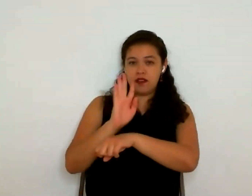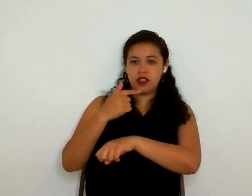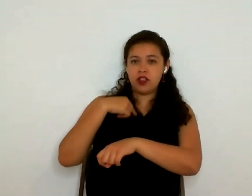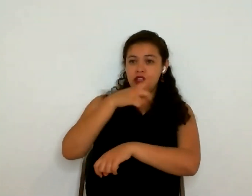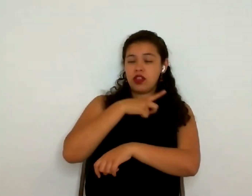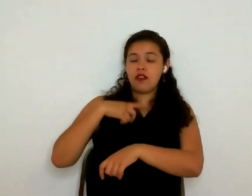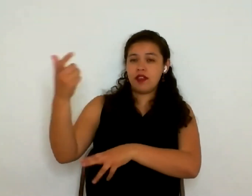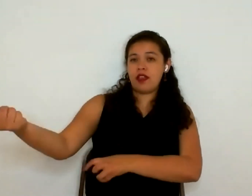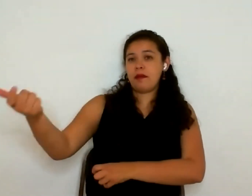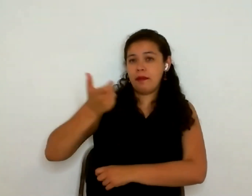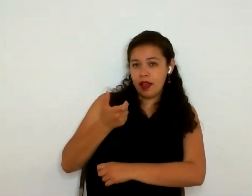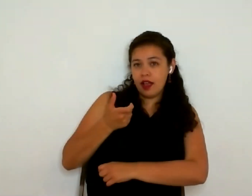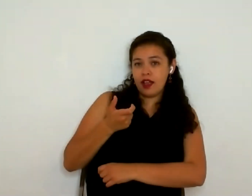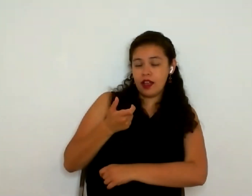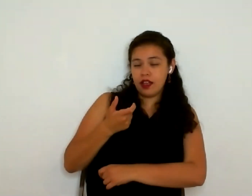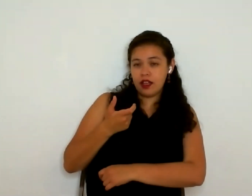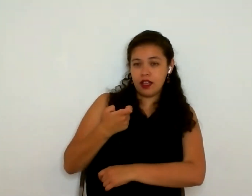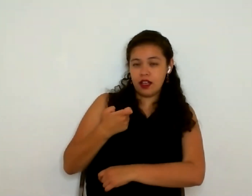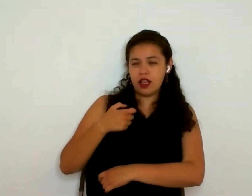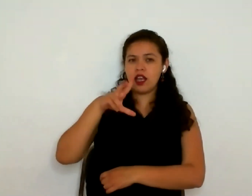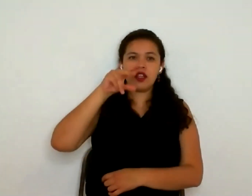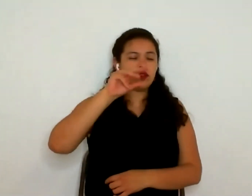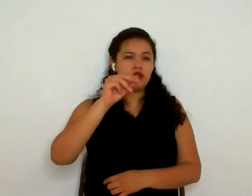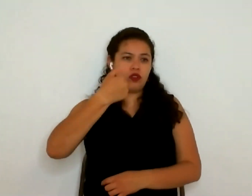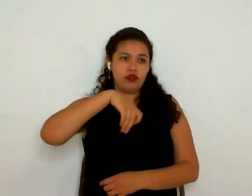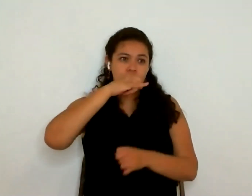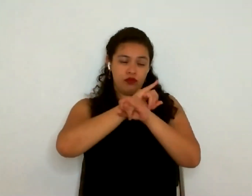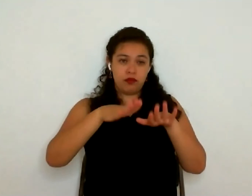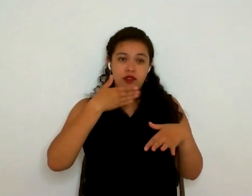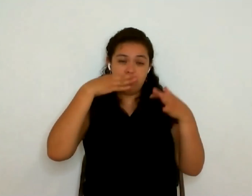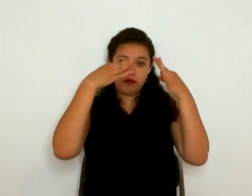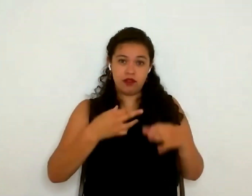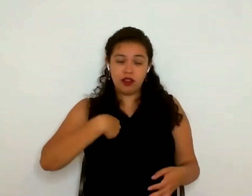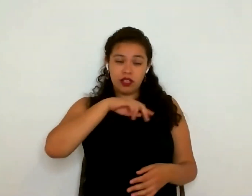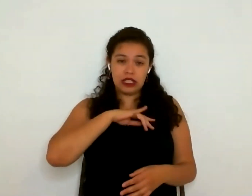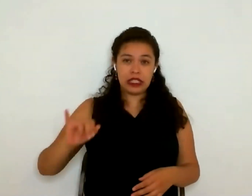porque al que le interesa tener la información correcta es a nosotros no